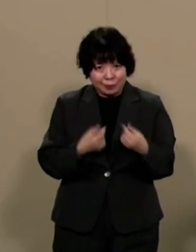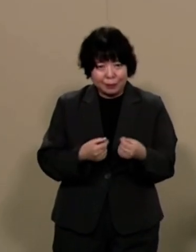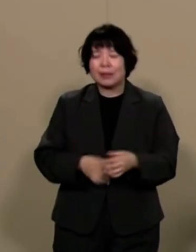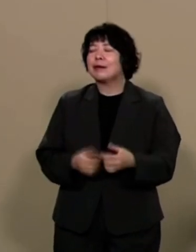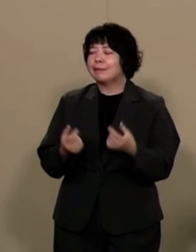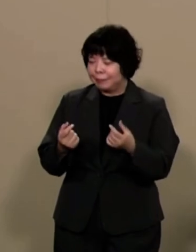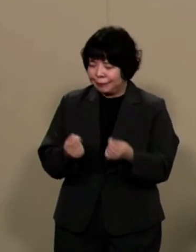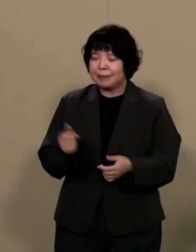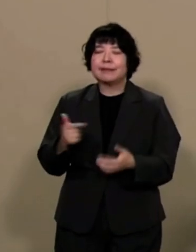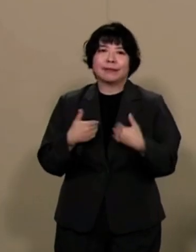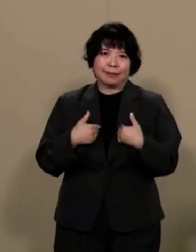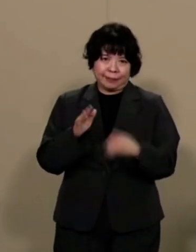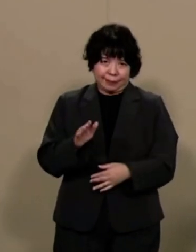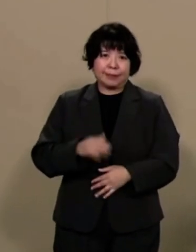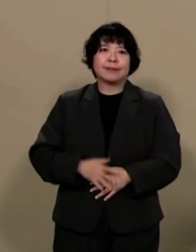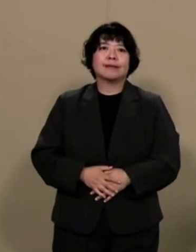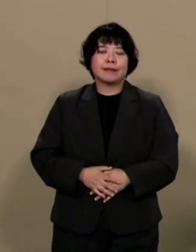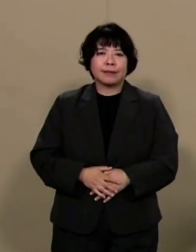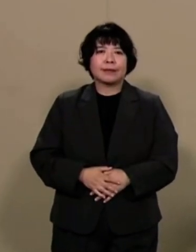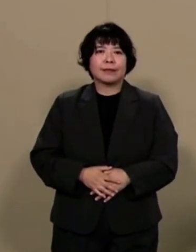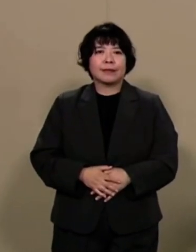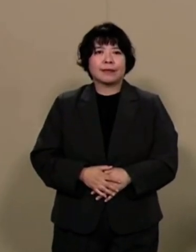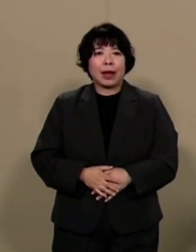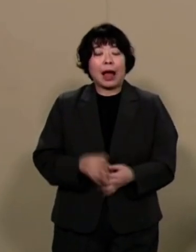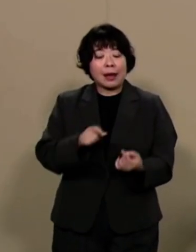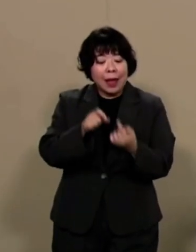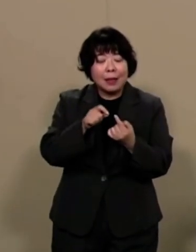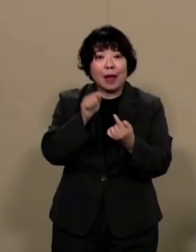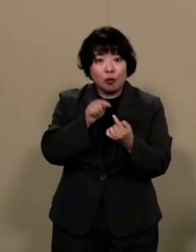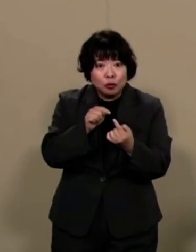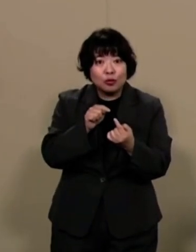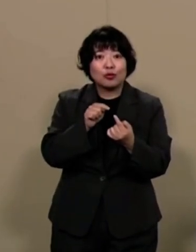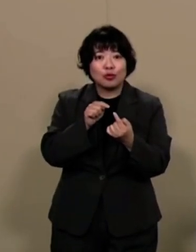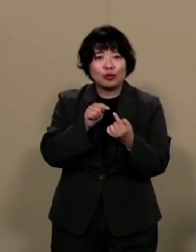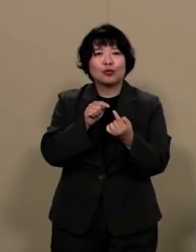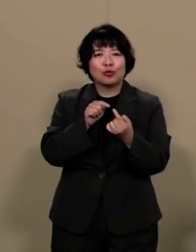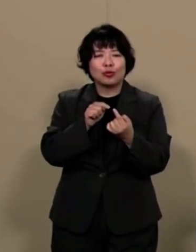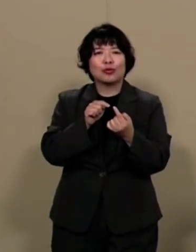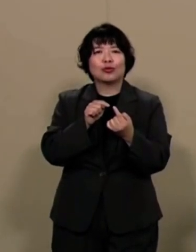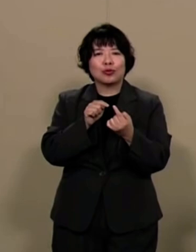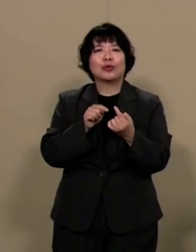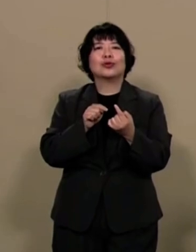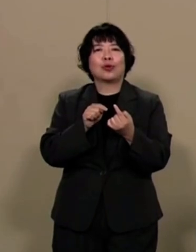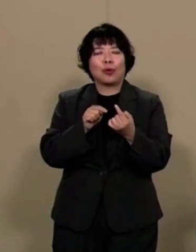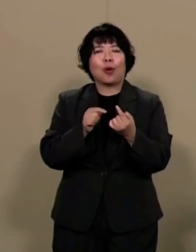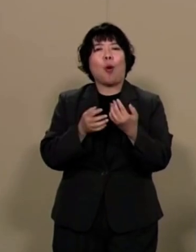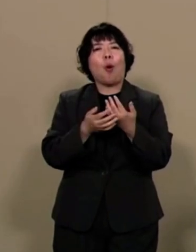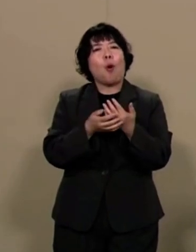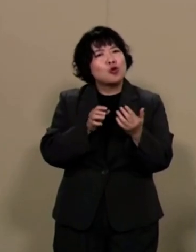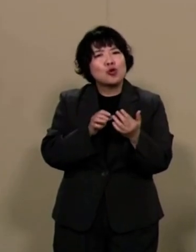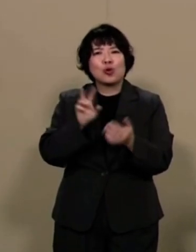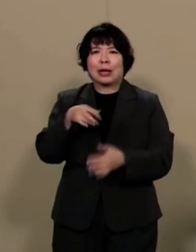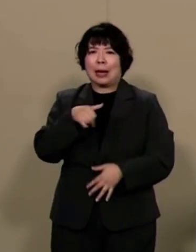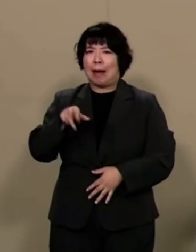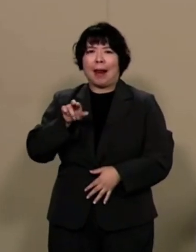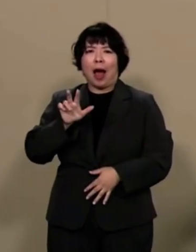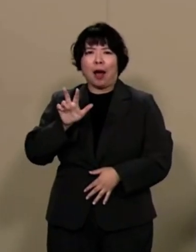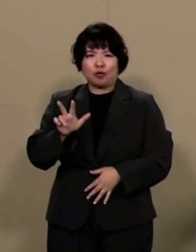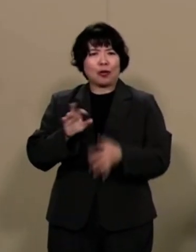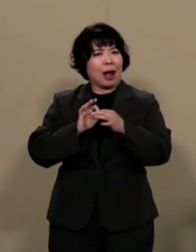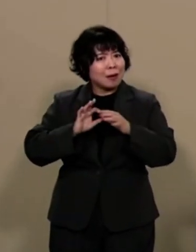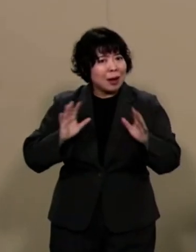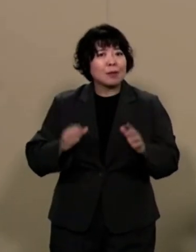なければいけないと思います選択的夫婦別は選択的ですから保守もリベラルも